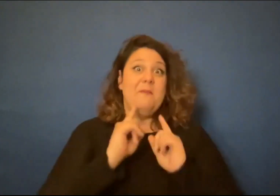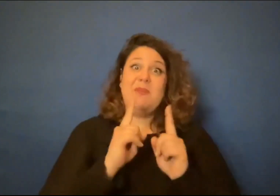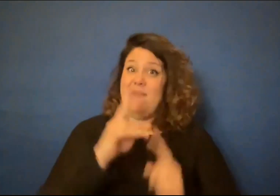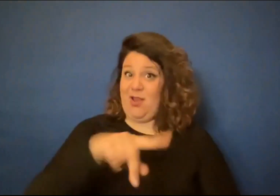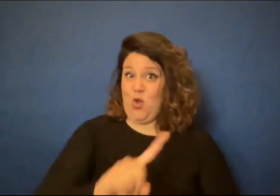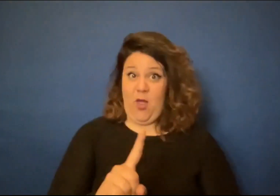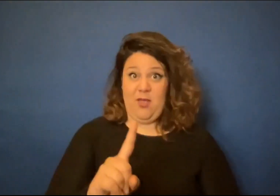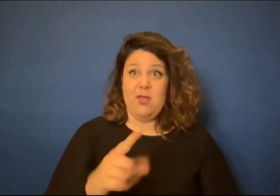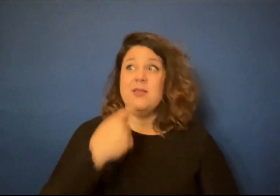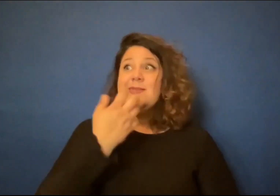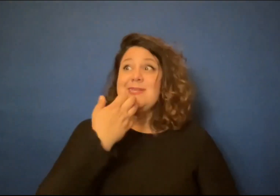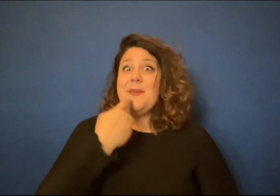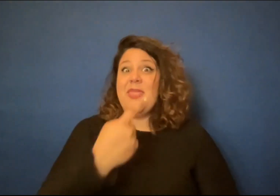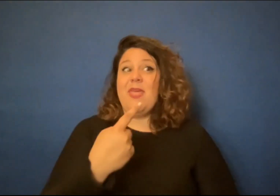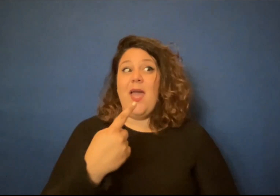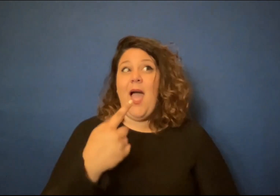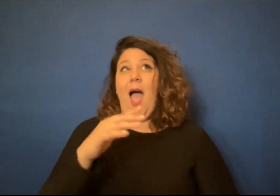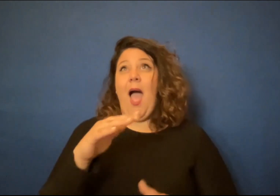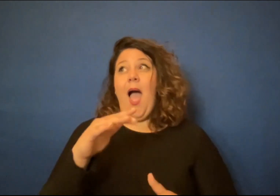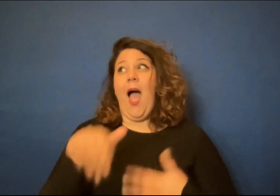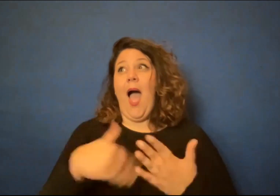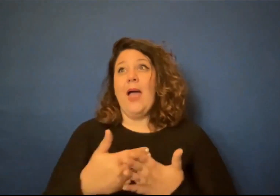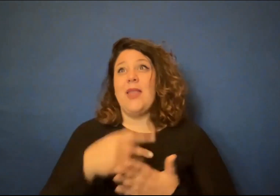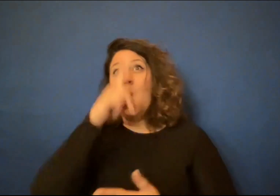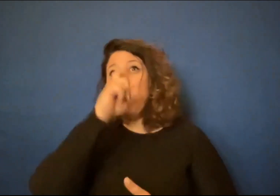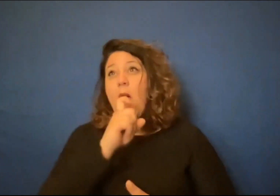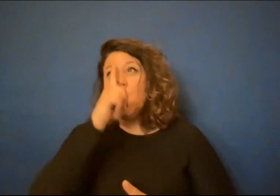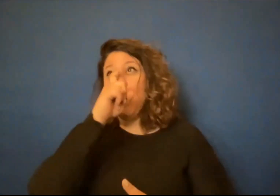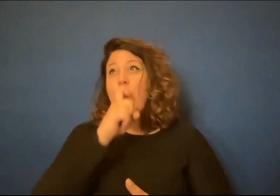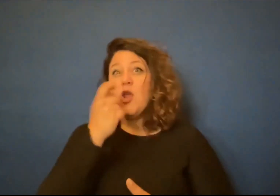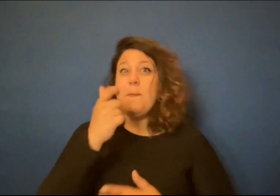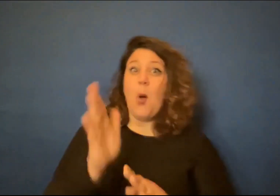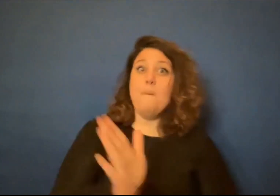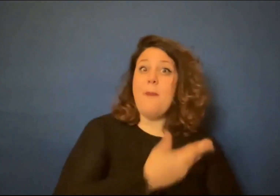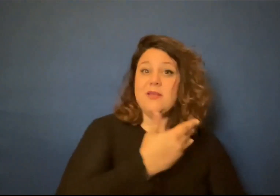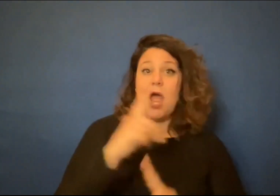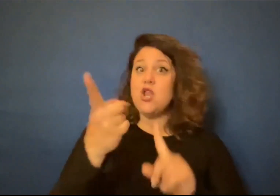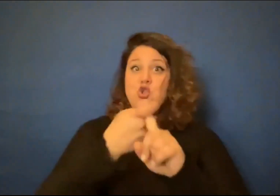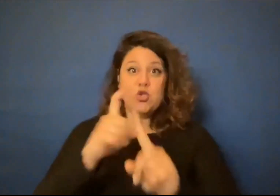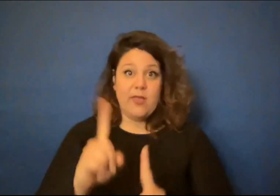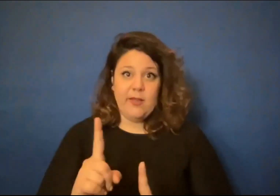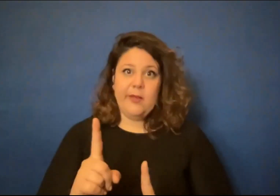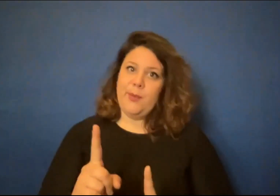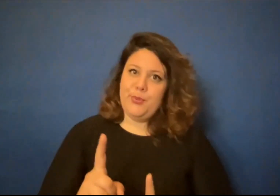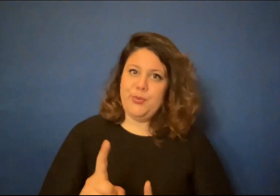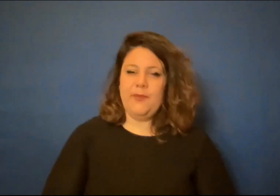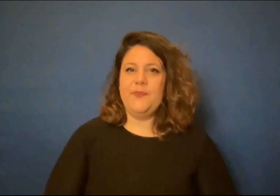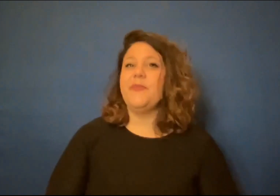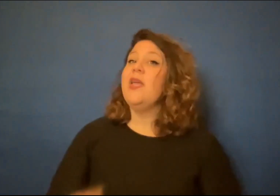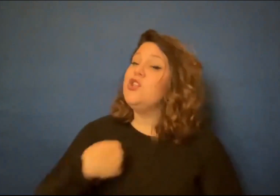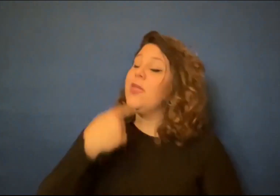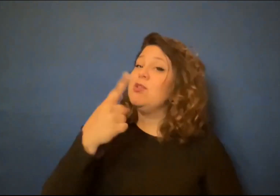año, año y pico no se empieza a detectar el acoso. Bueno, entre el año y pico he comentado